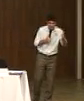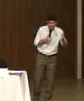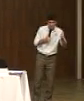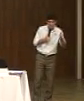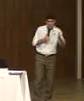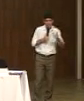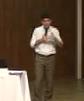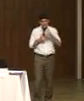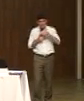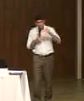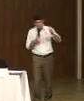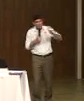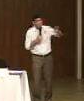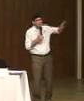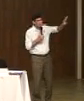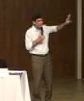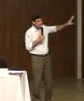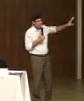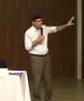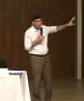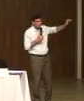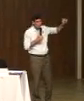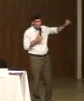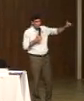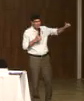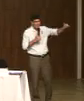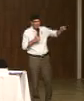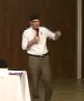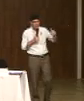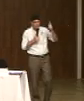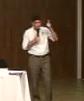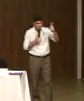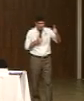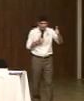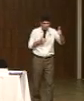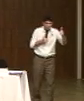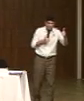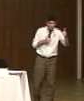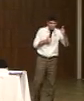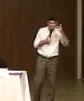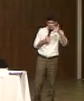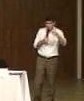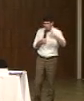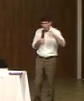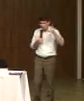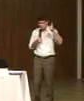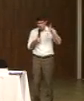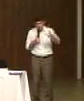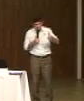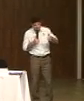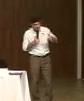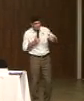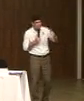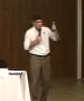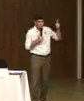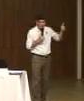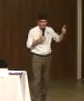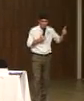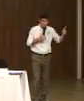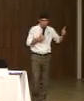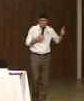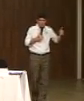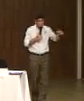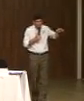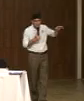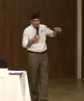outra vez, começar do zero, esta conclusão da biblioteca, da área de esportes, onde tem a quadra, onde tem a piscina, e do